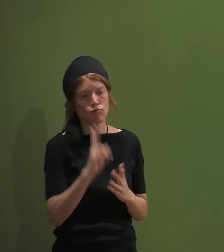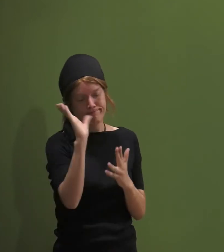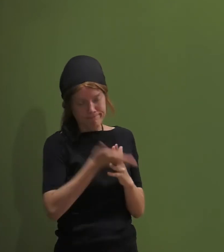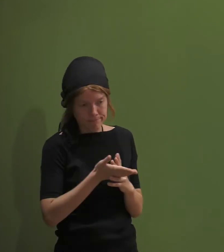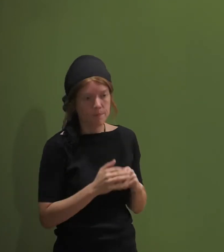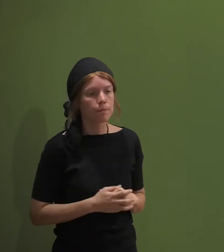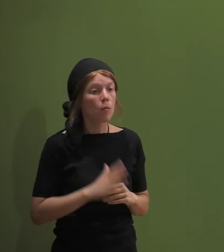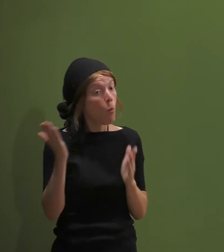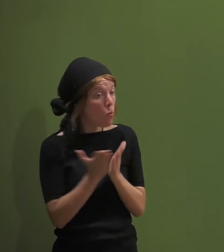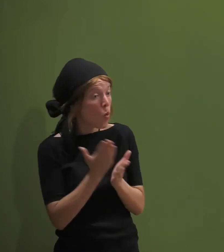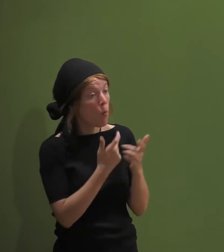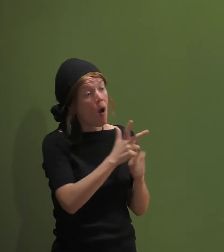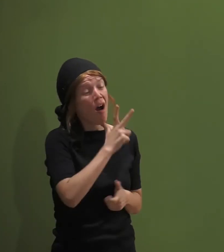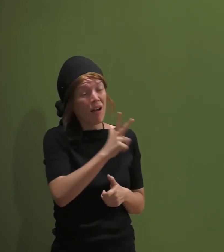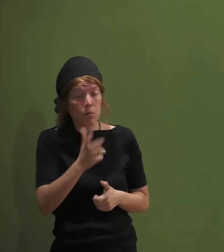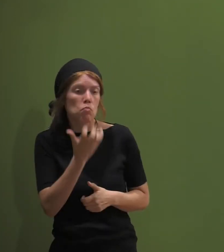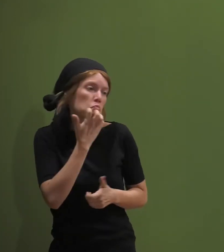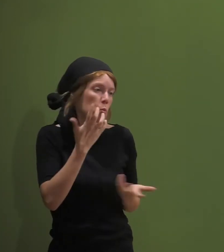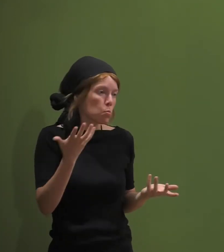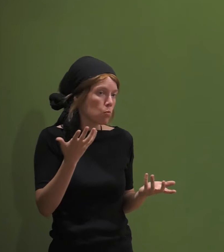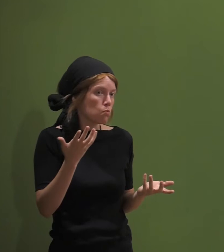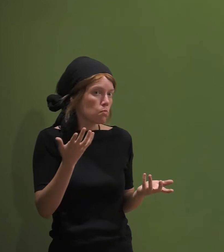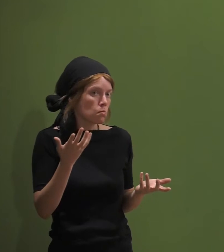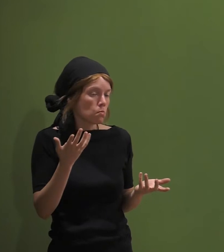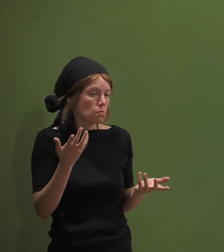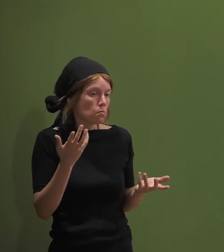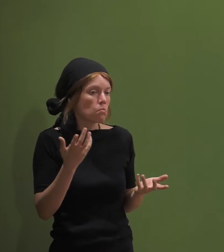maximización de la productividad por hectárea hace que, por ejemplo, se